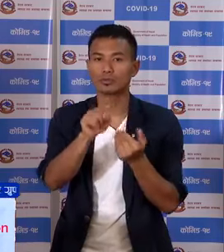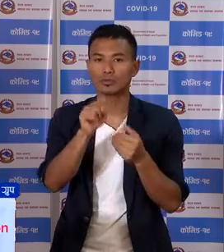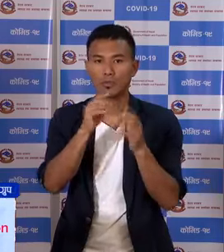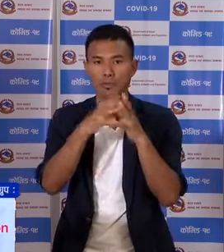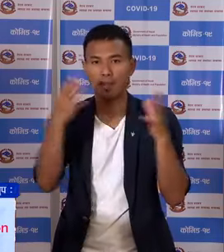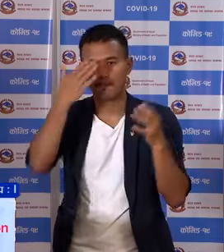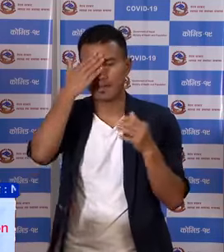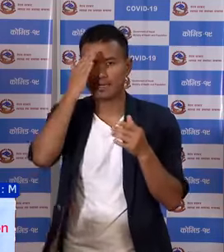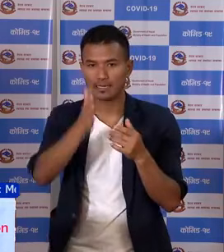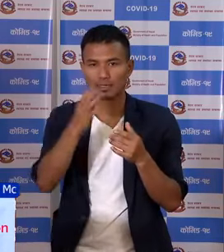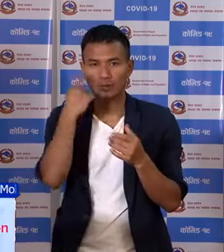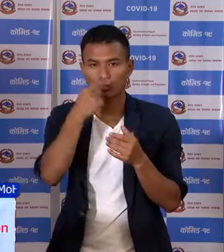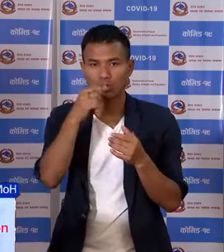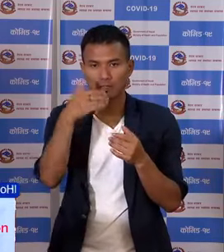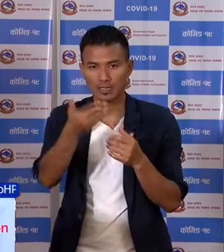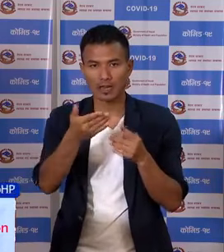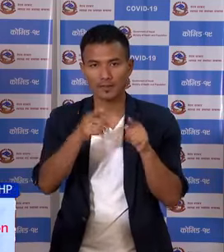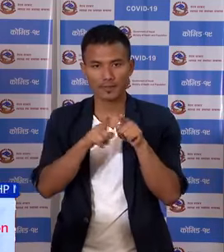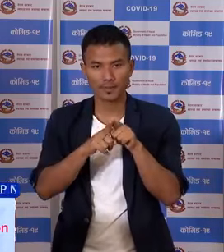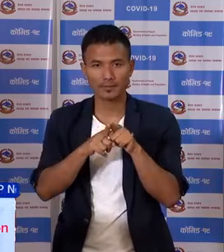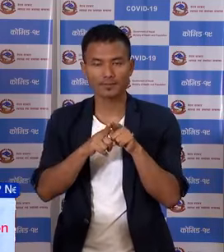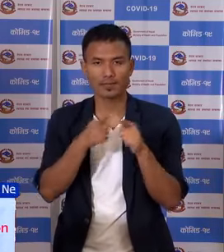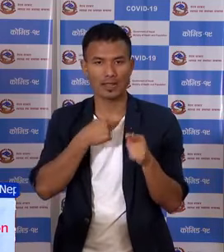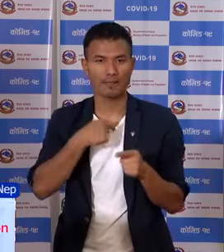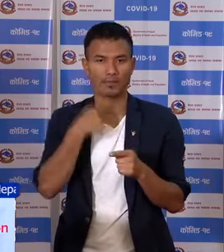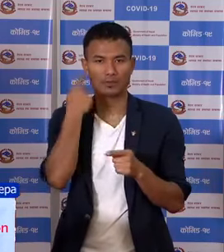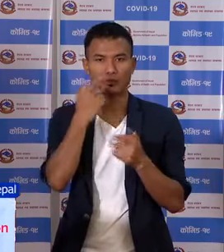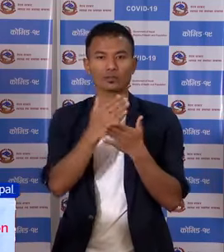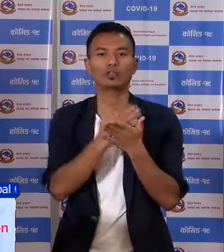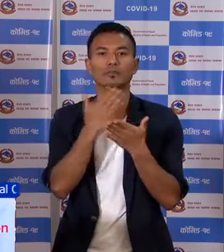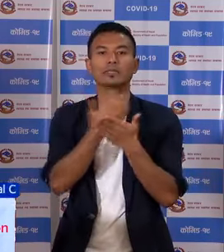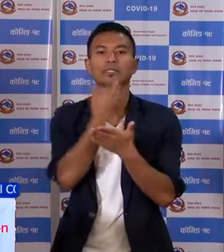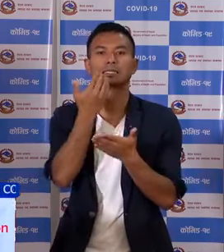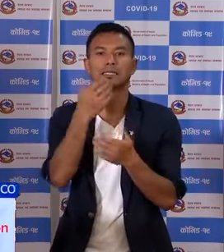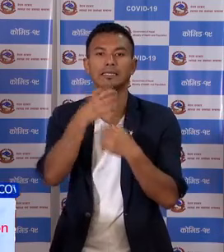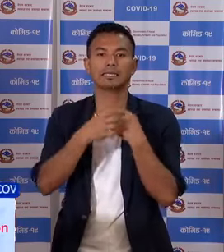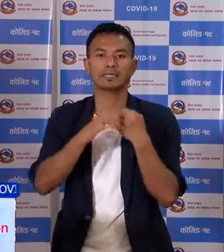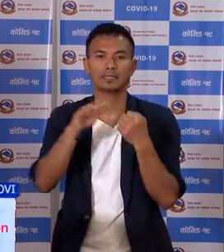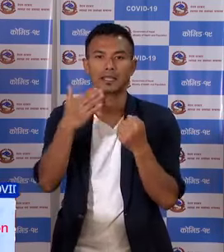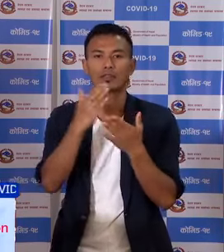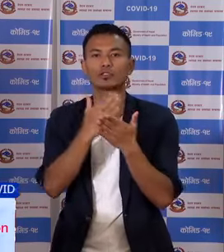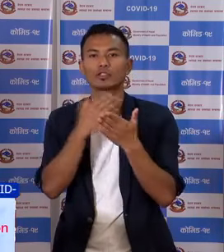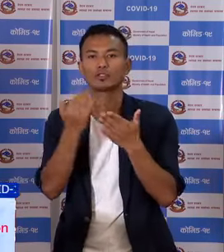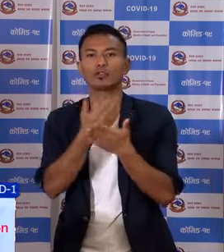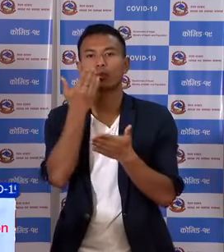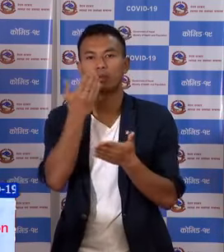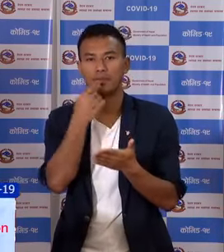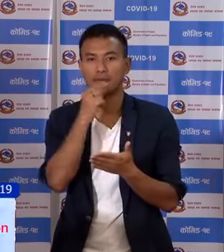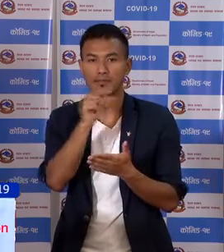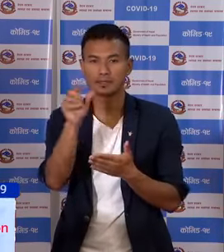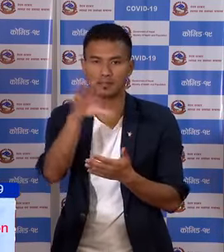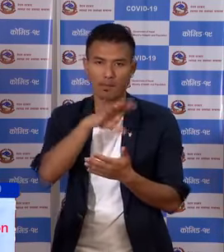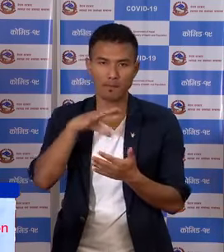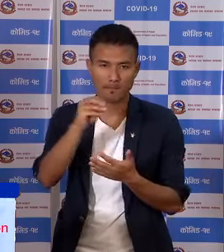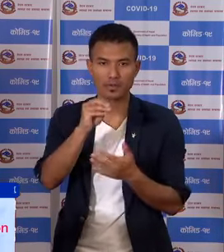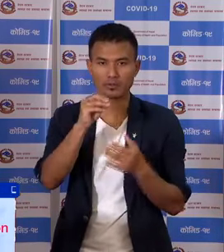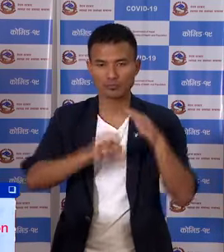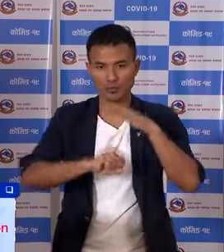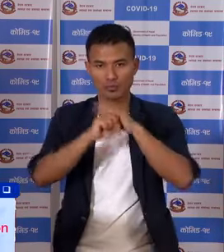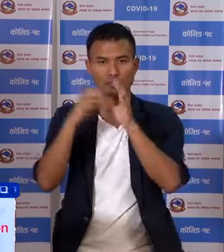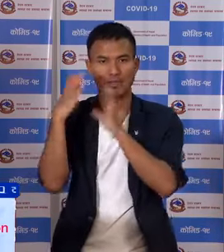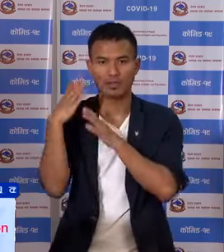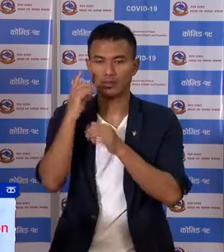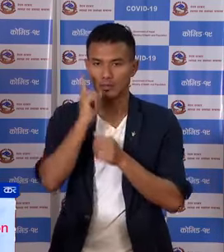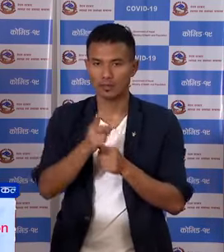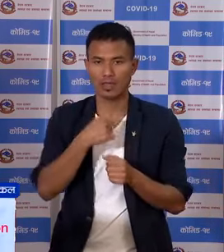कसले पनि, यो महामारी बटाचॉएं, हामी कसरी बसने, देश लयाई, देशबासे लयाई, कसरी जगाउने हामी सपई को पर्मुख